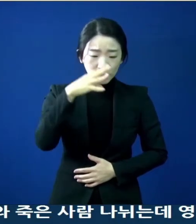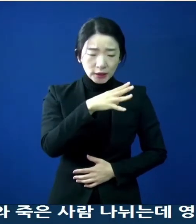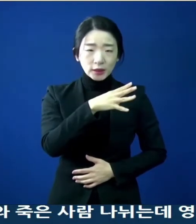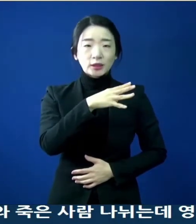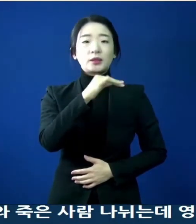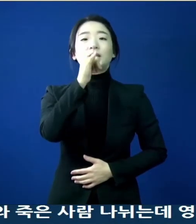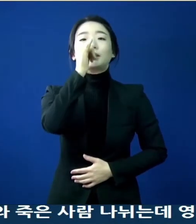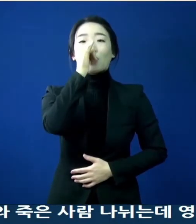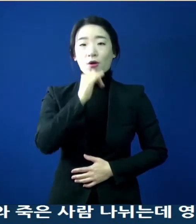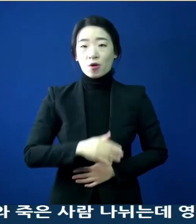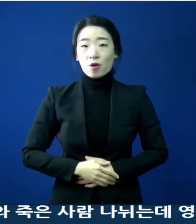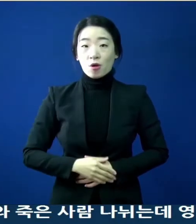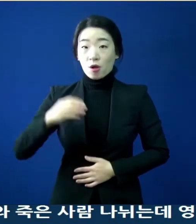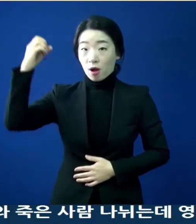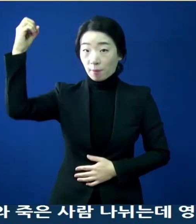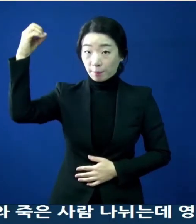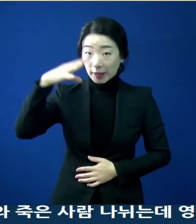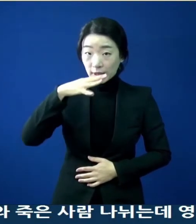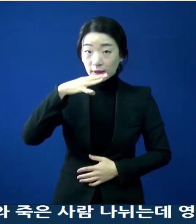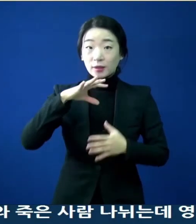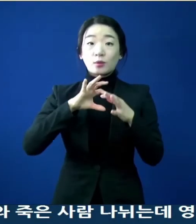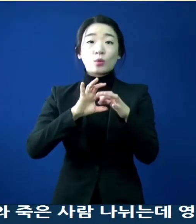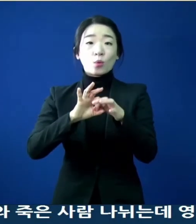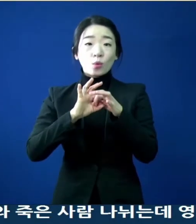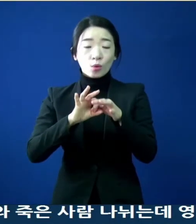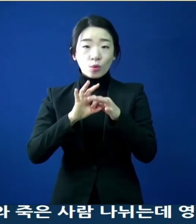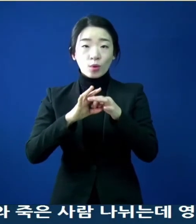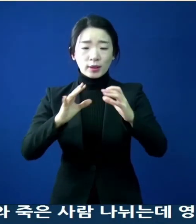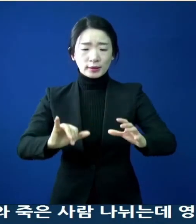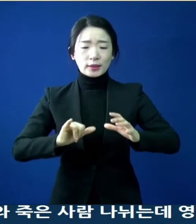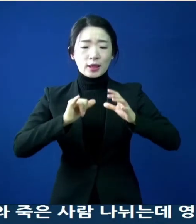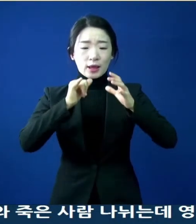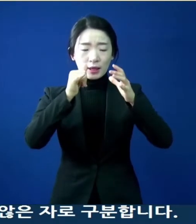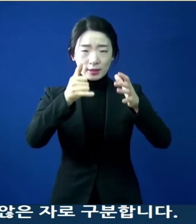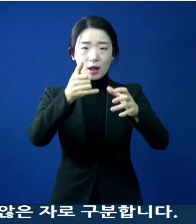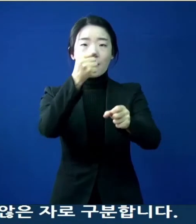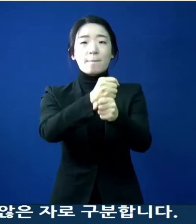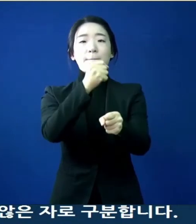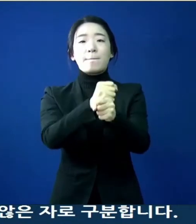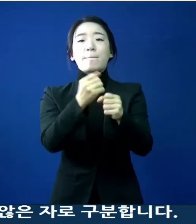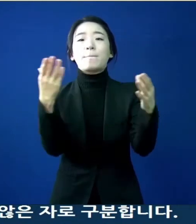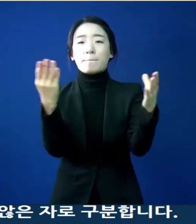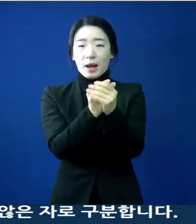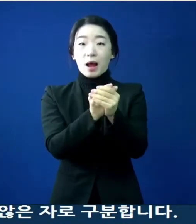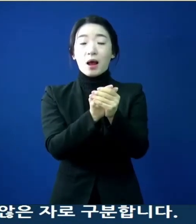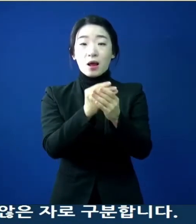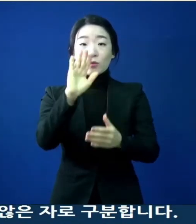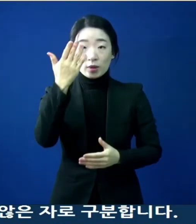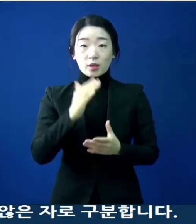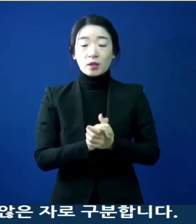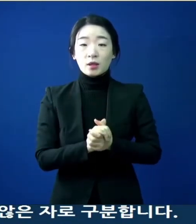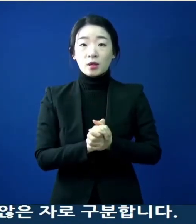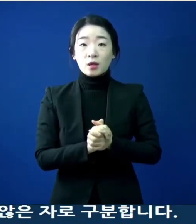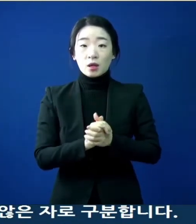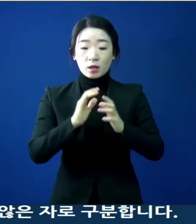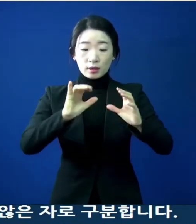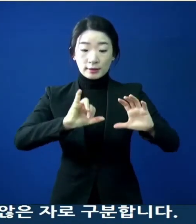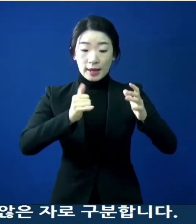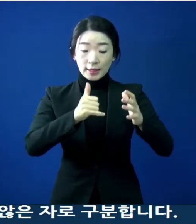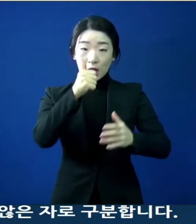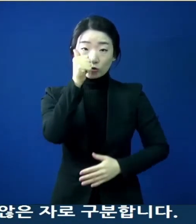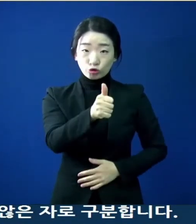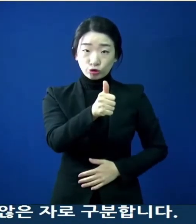그 빛을 통하여 세상은 지은 바 되었는데, 그러니까 세상에 주인인